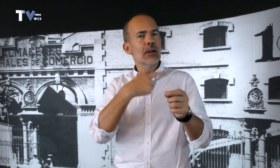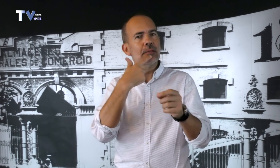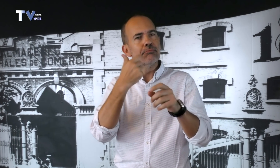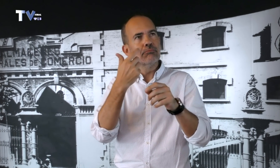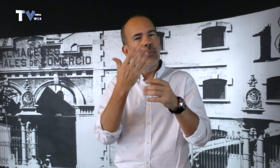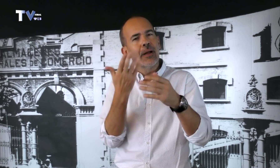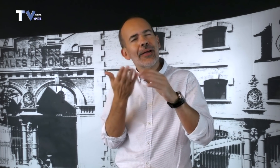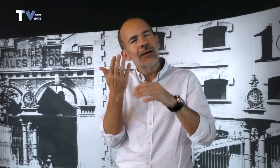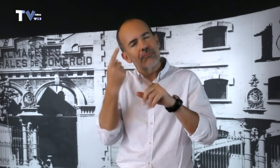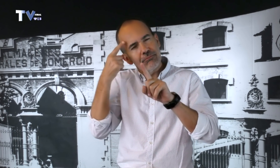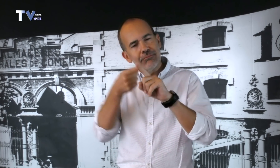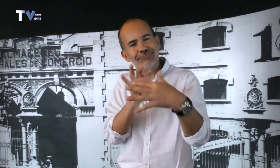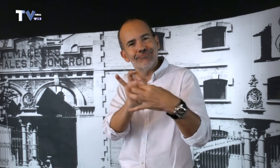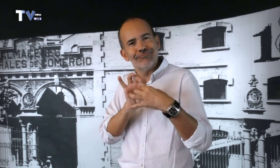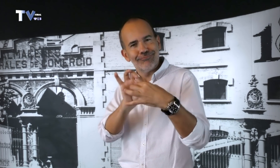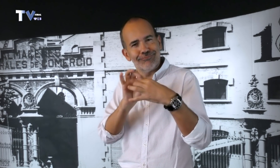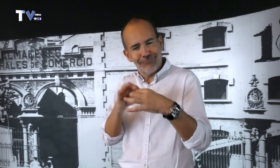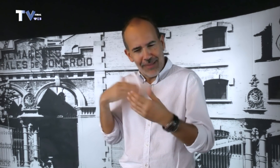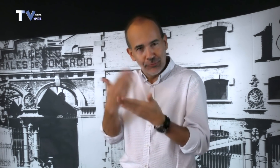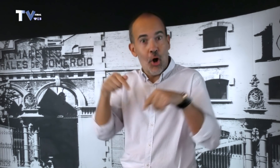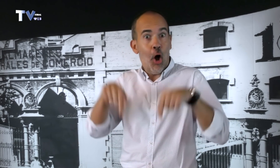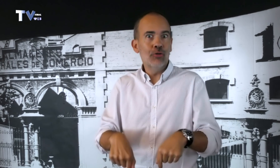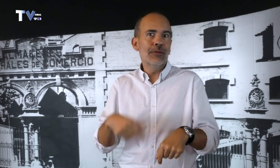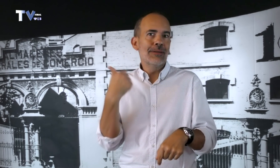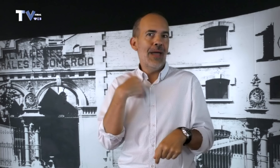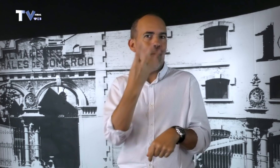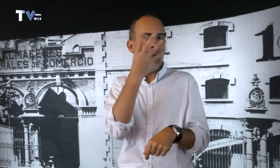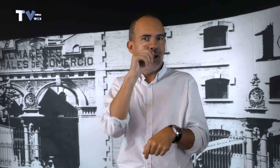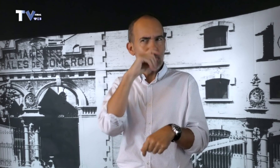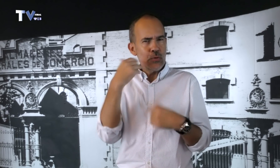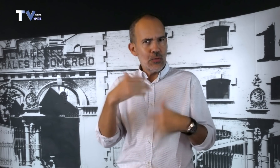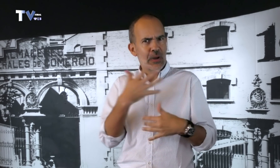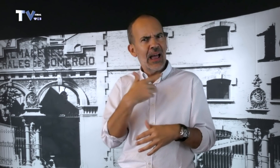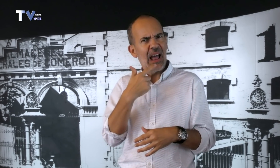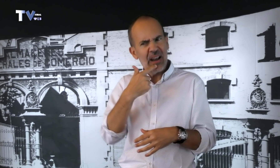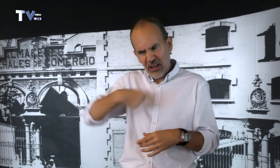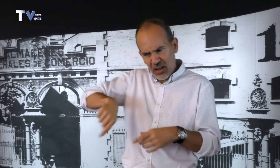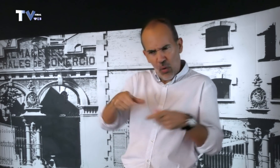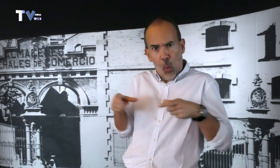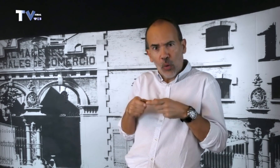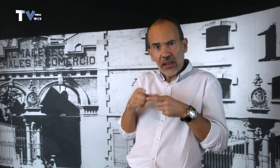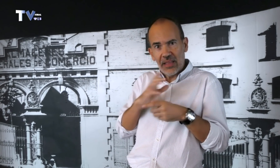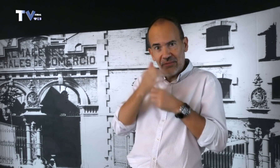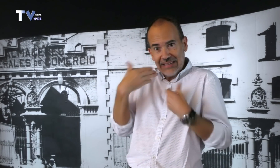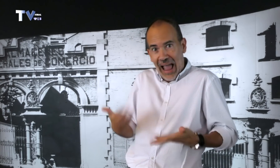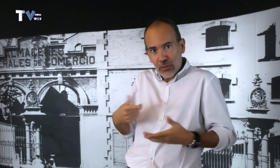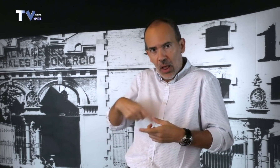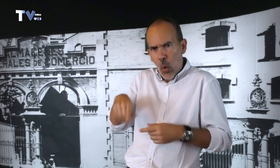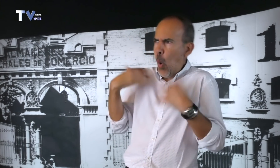als socis i les persones sordes, ja que tenim un objectiu comú i ha sigut el que ha fet que arribem ara als 40 anys. Però el mèrit no